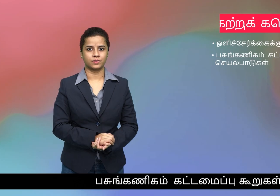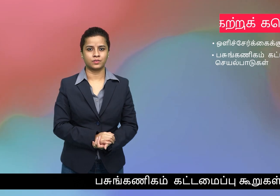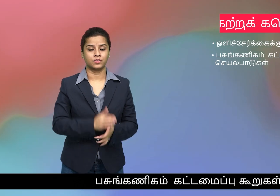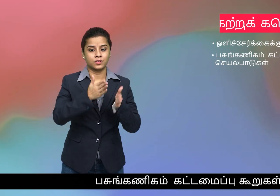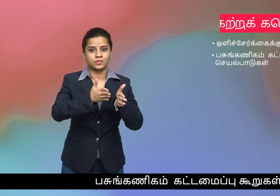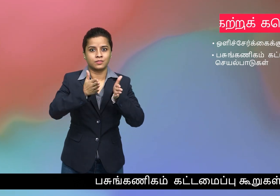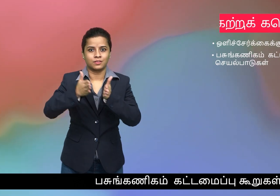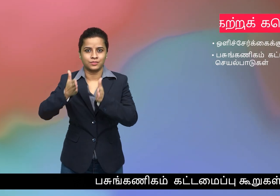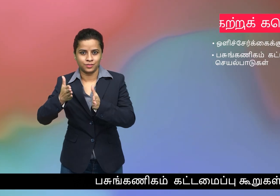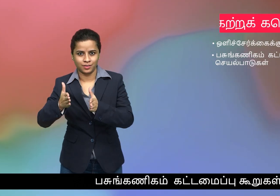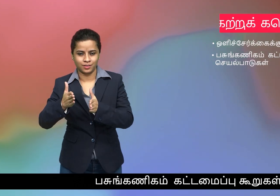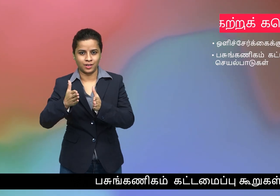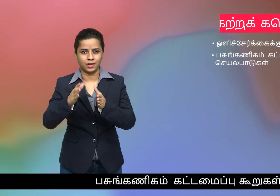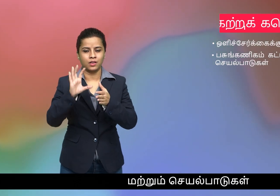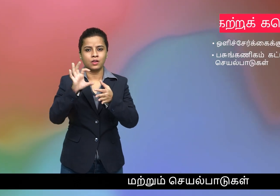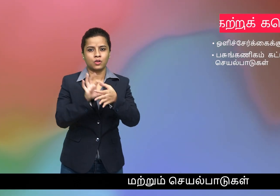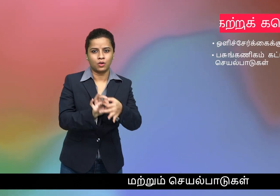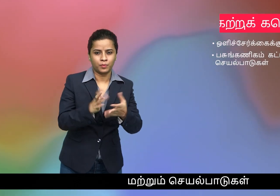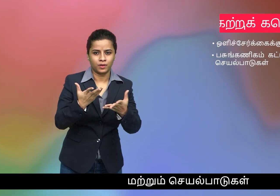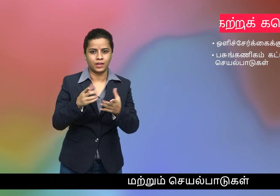பசுங்கணிகம், கட்டமைப்பு கூறுகள் மற்றும் செயற்பாடுகள்.